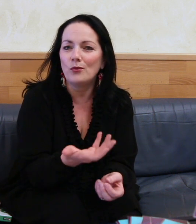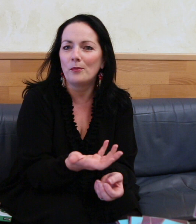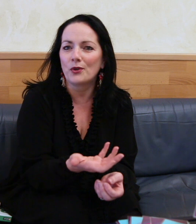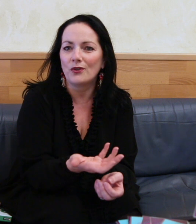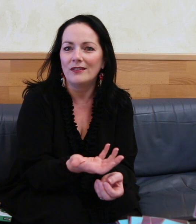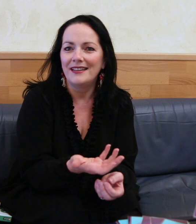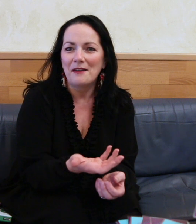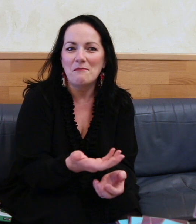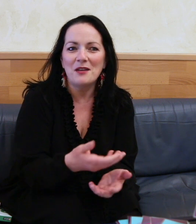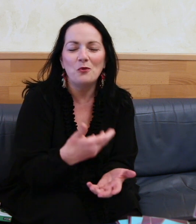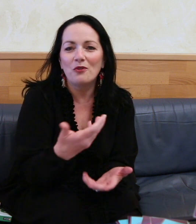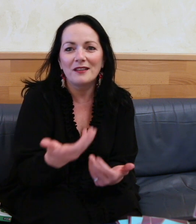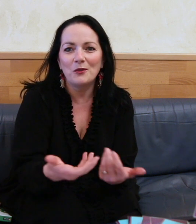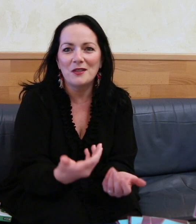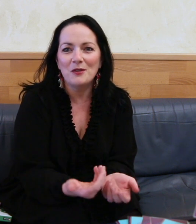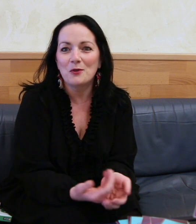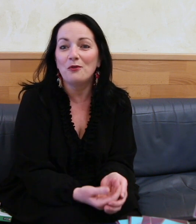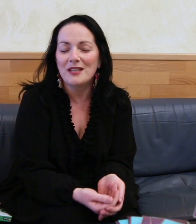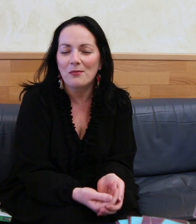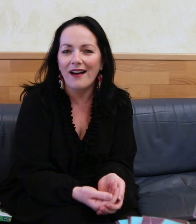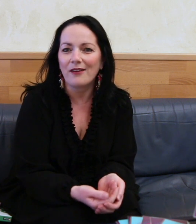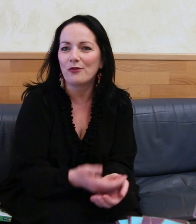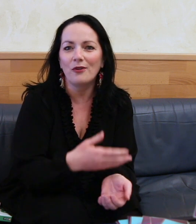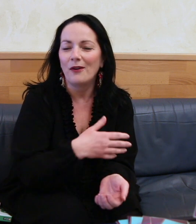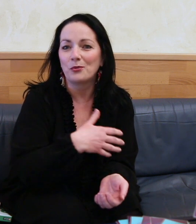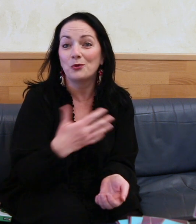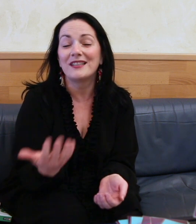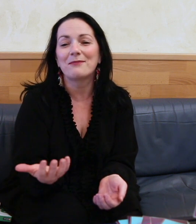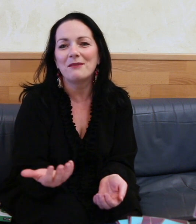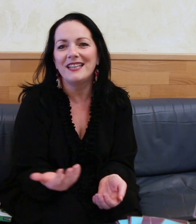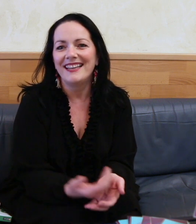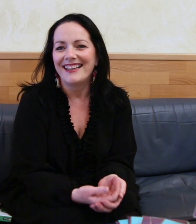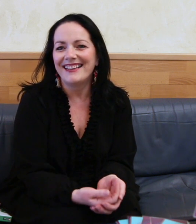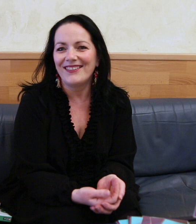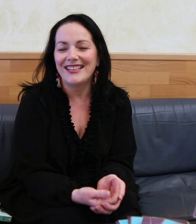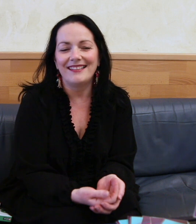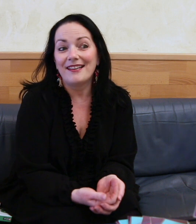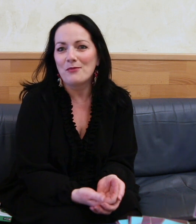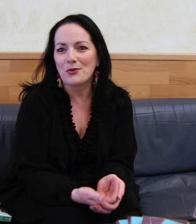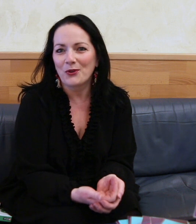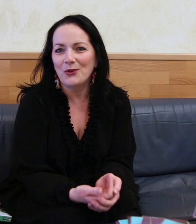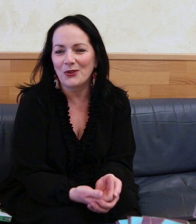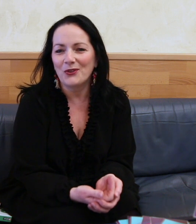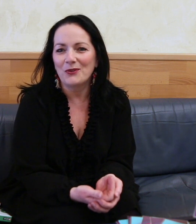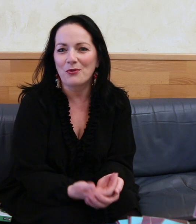mots importants. Mais une vingtaine de signes ne suffisent pas à l'enfant pour tout exprimer. Et il est tellement curieux que pour